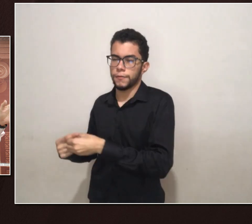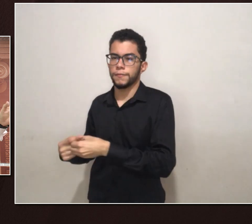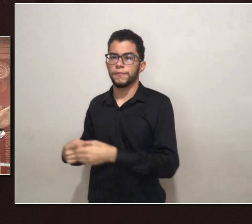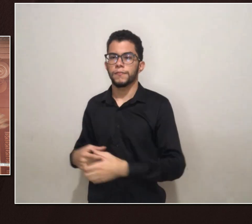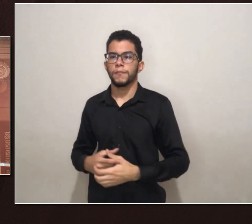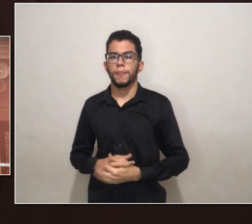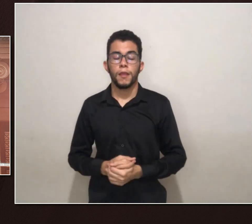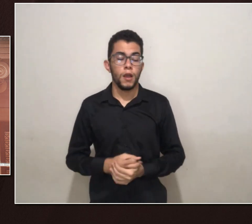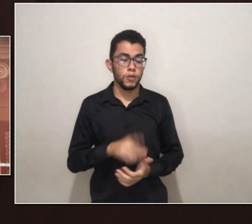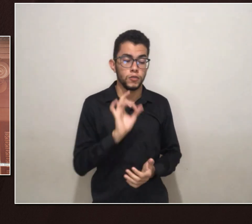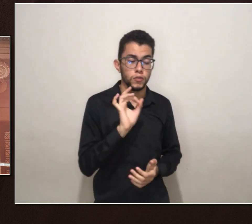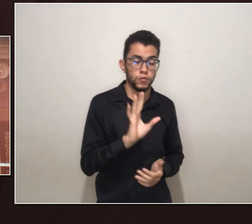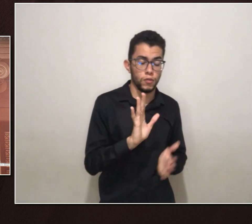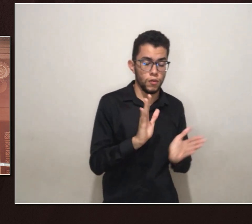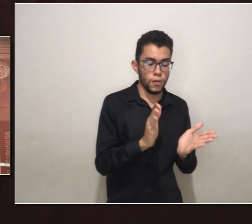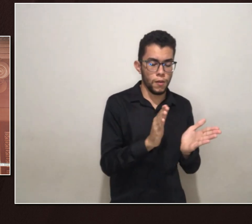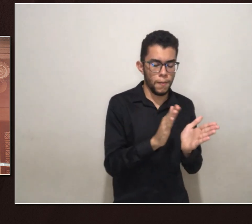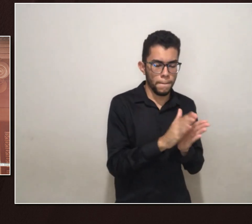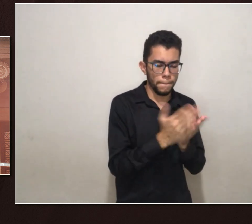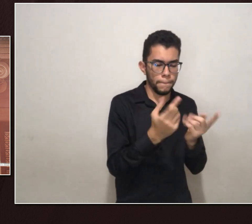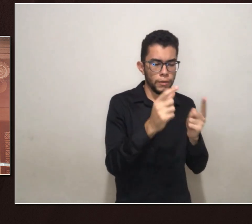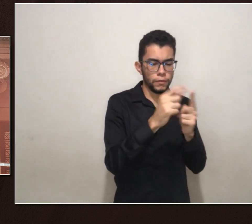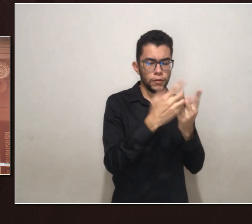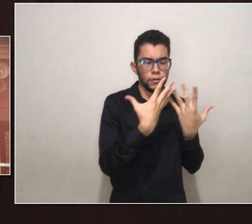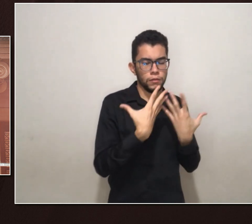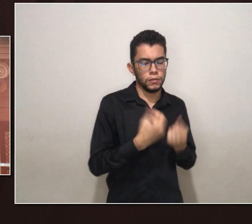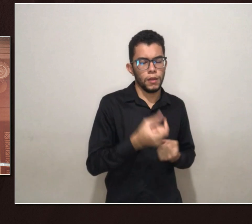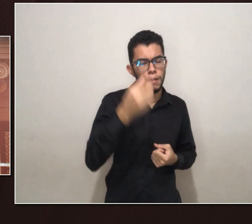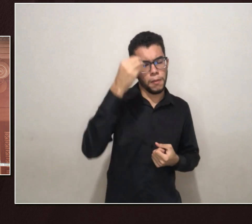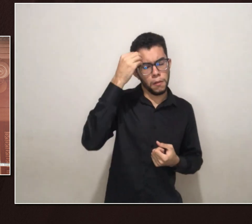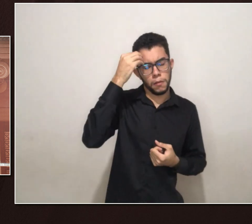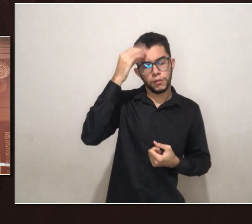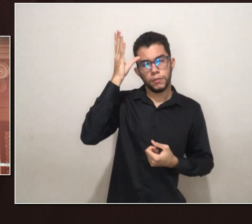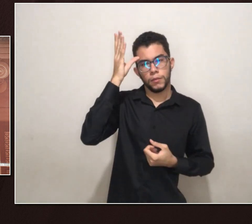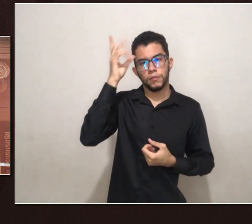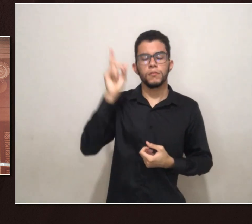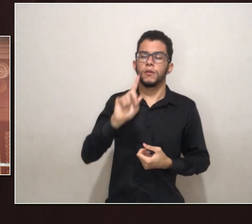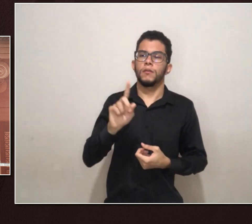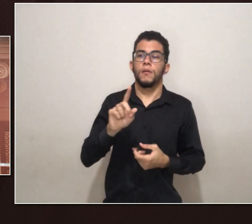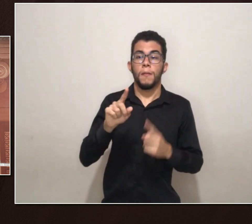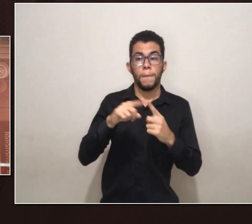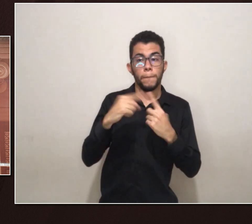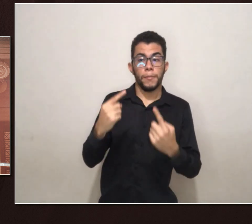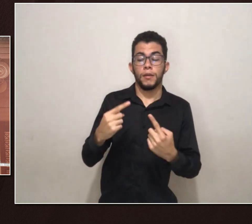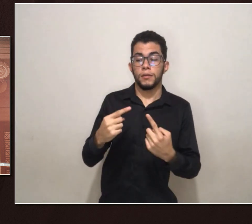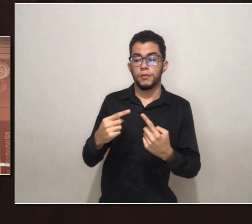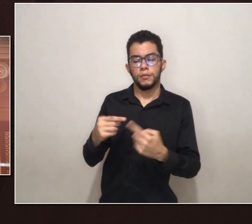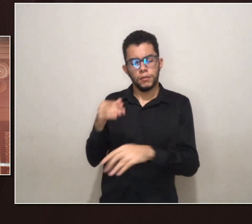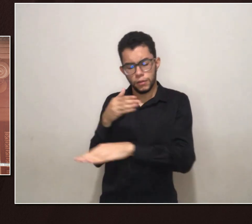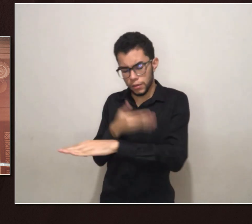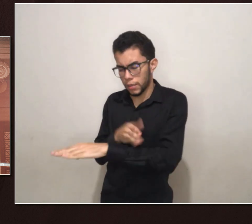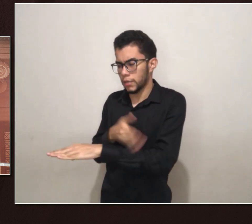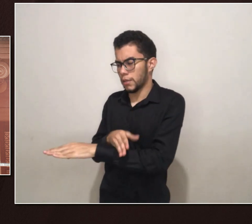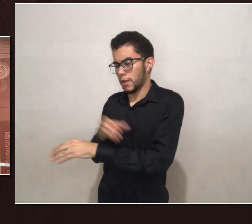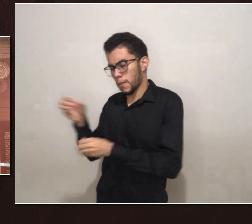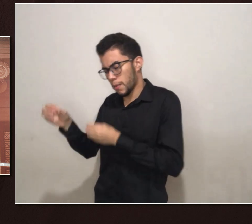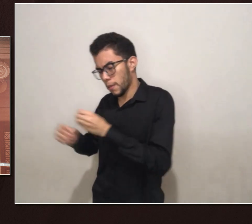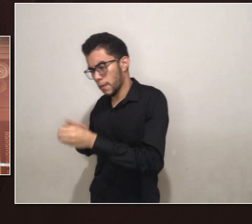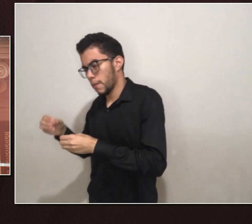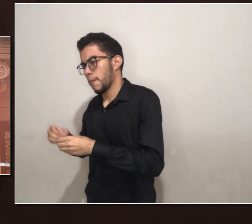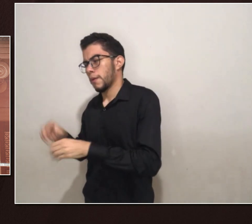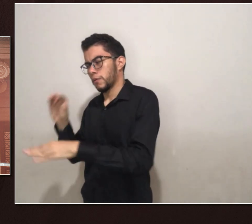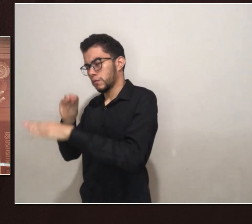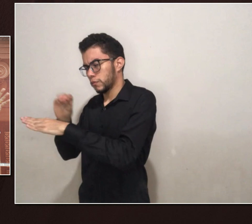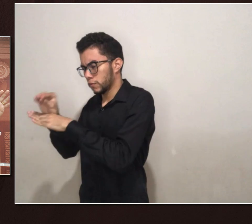executada aqui na terra, tá bom? Então, Jesus, ele veio aqui, ele deu o chamado Sermão da Montanha,